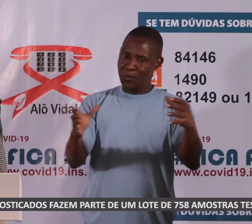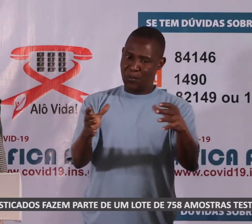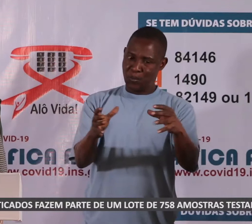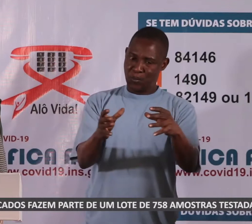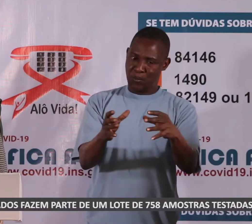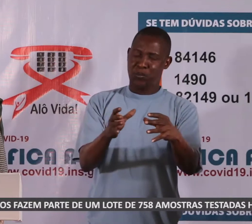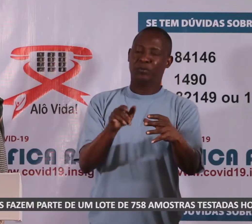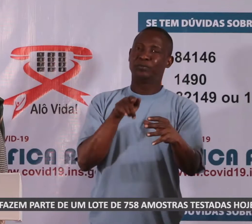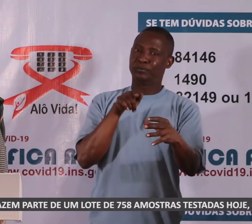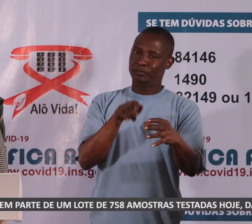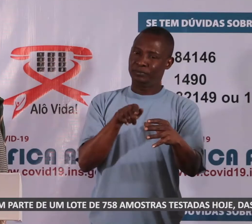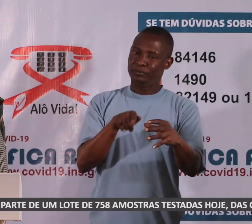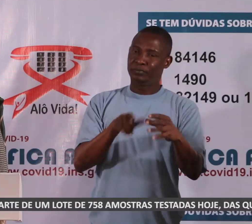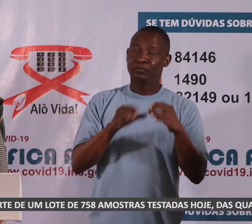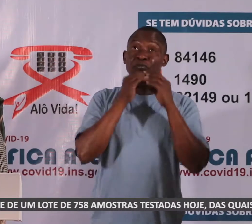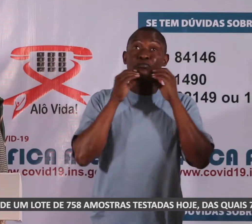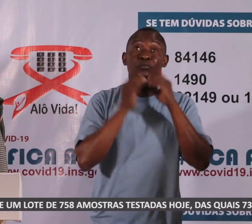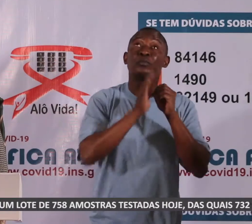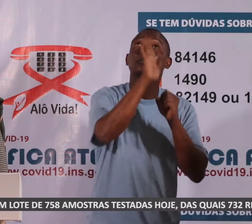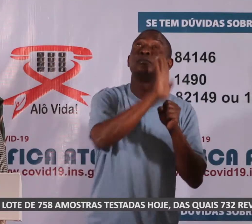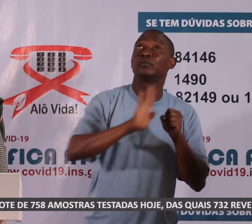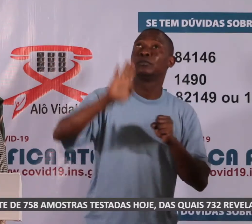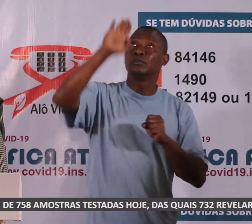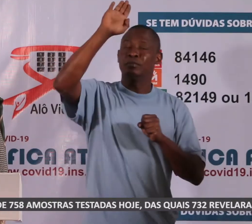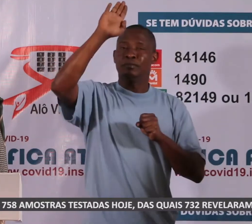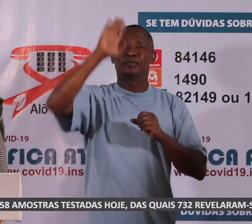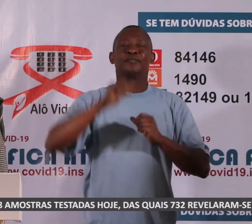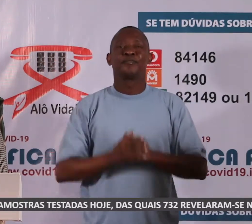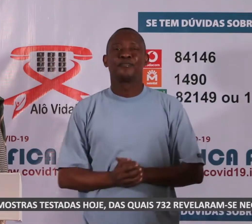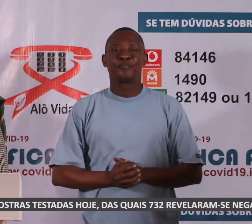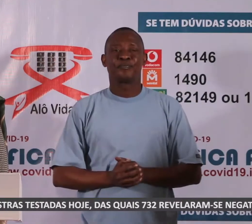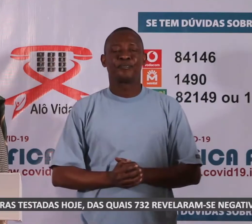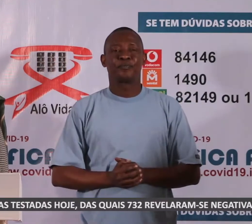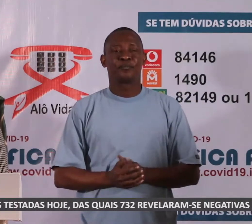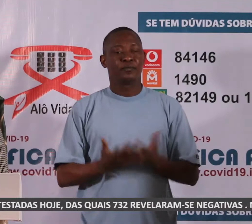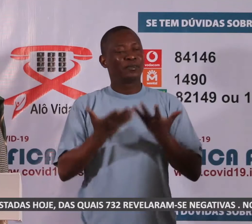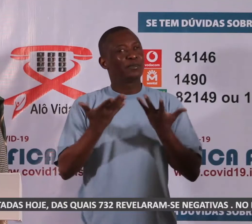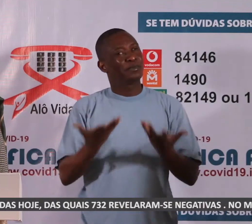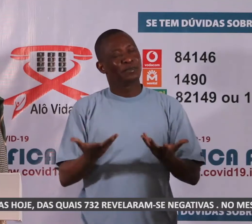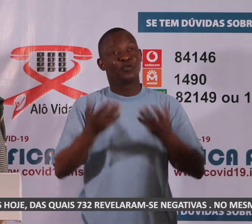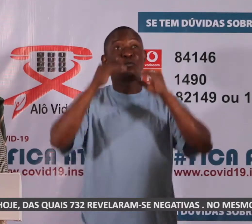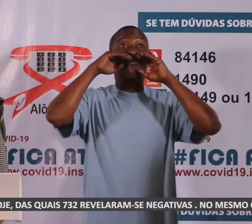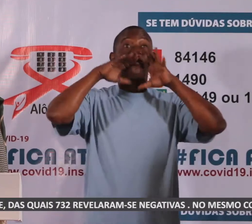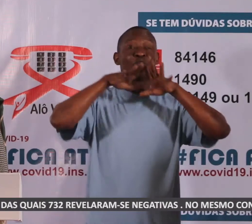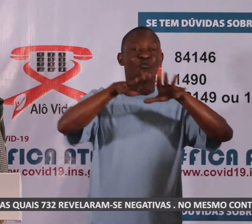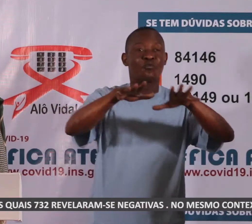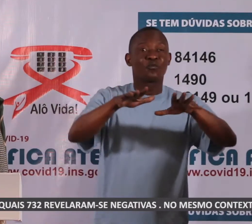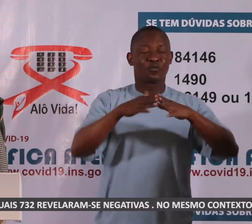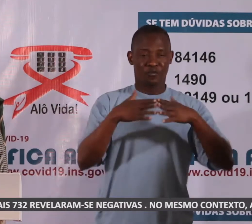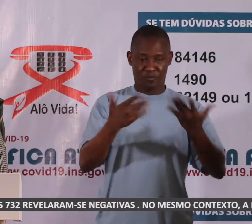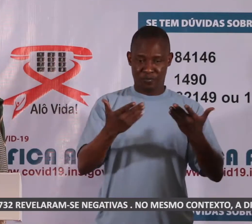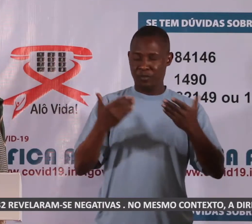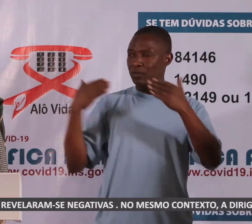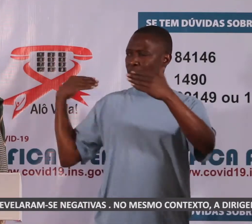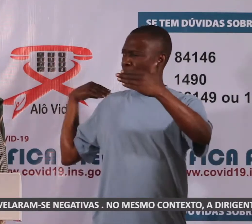do seu crescimento em todo o território nacional. Em termos de atualização, partilhar que até hoje